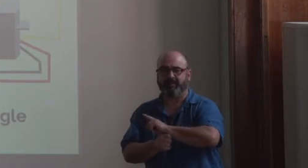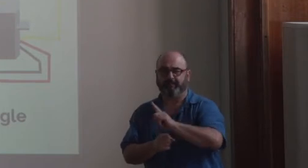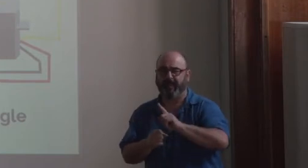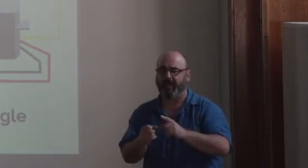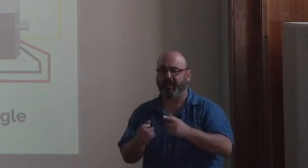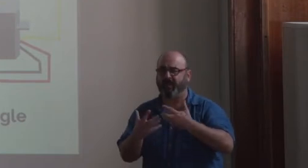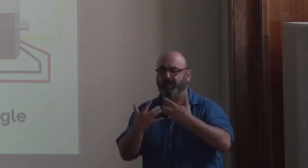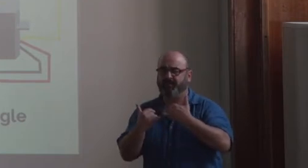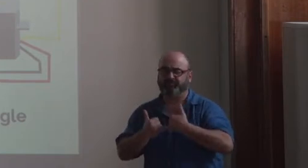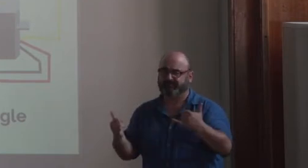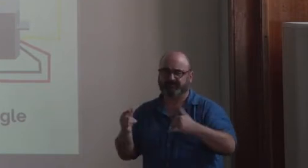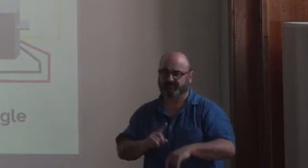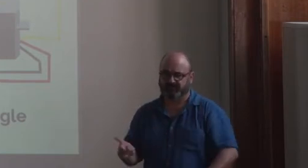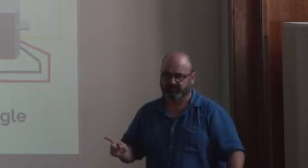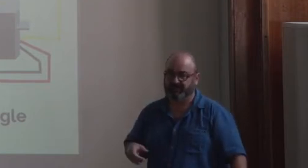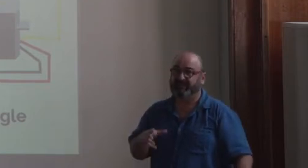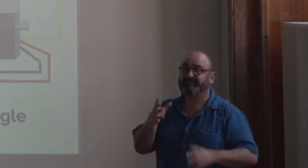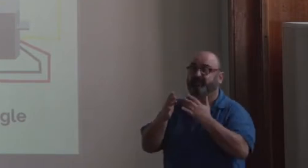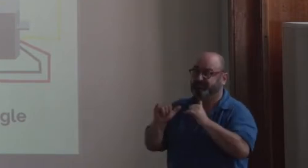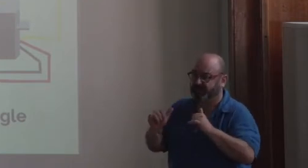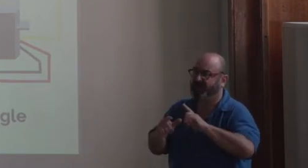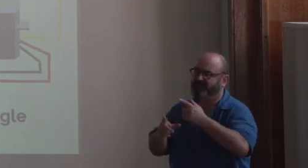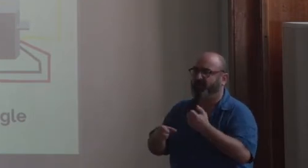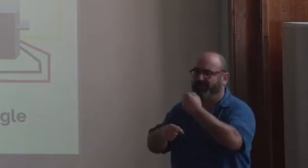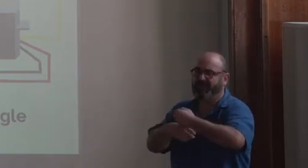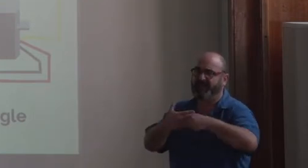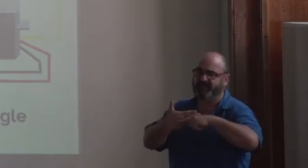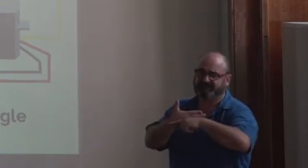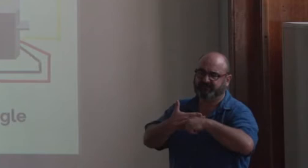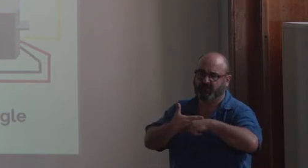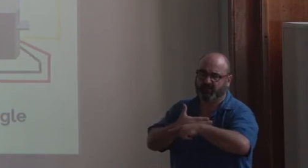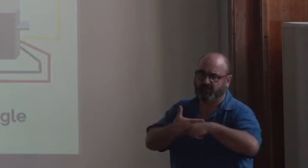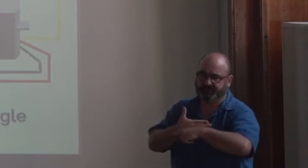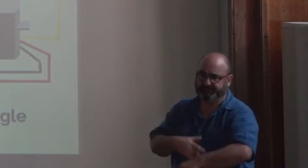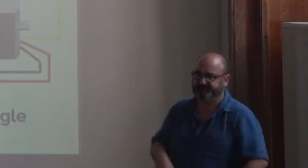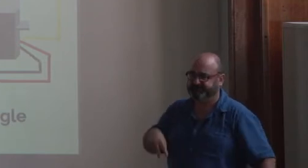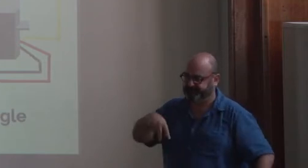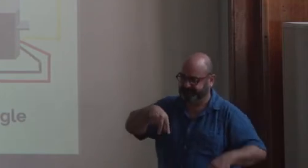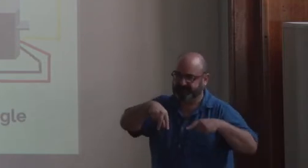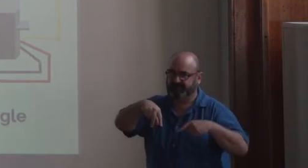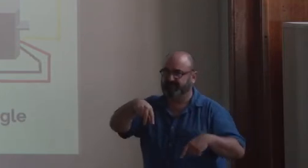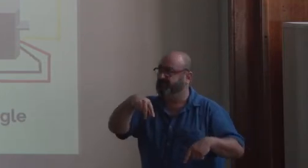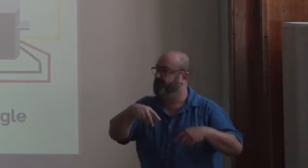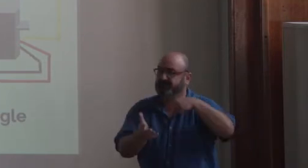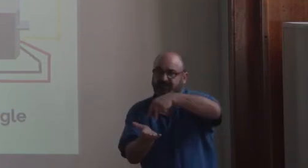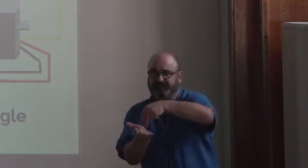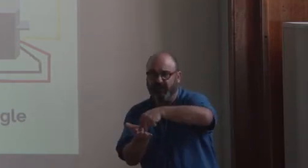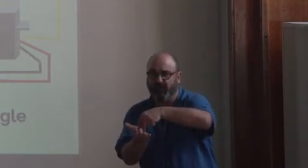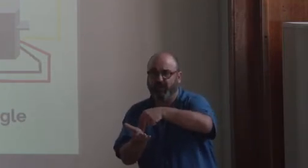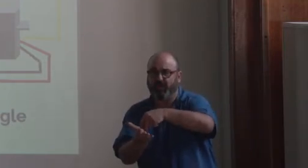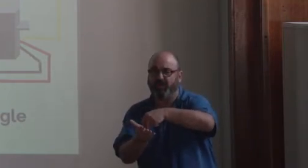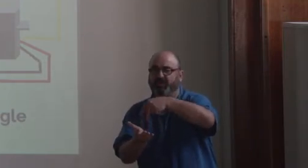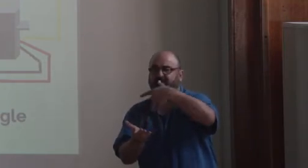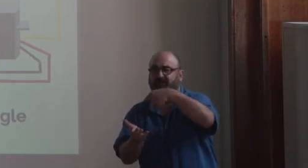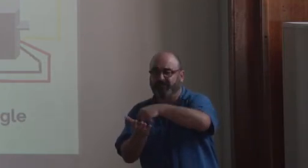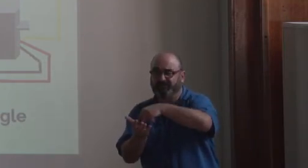consommer. À ce moment-là, il faut commencer à utiliser des transistors, par exemple. Si vous voulez mettre tout votre ruban de LED sur un pin, ne